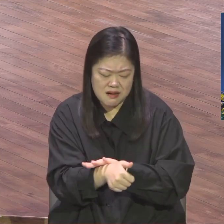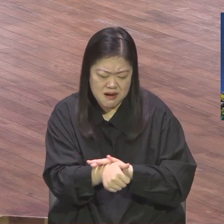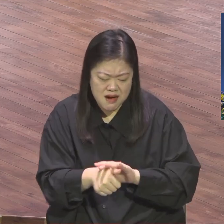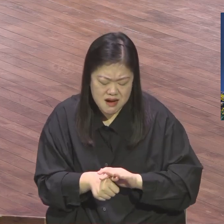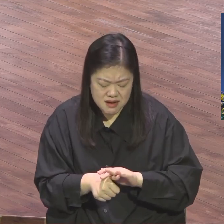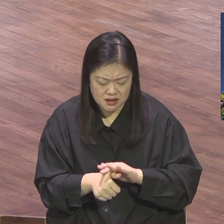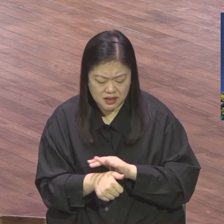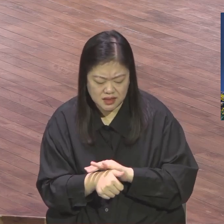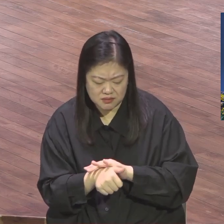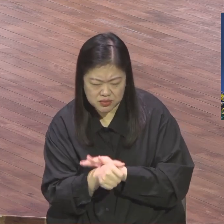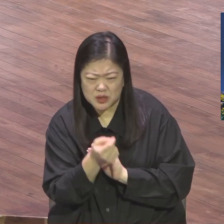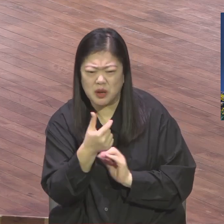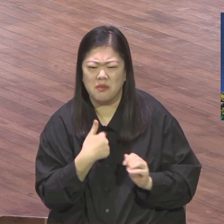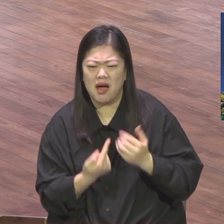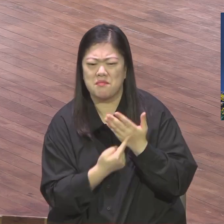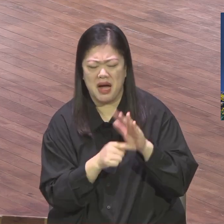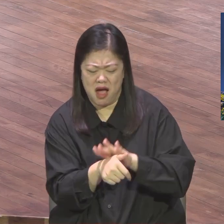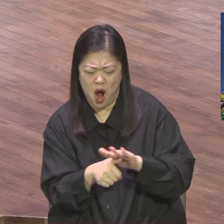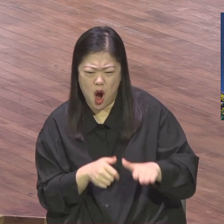싹 치유됐어요.